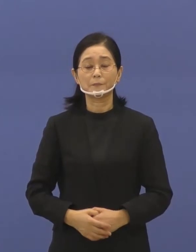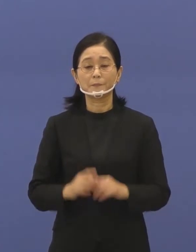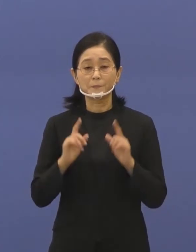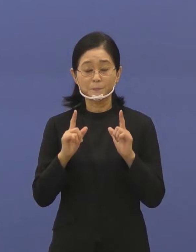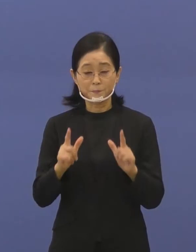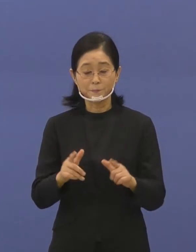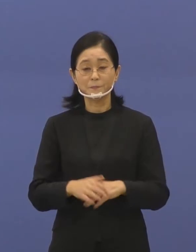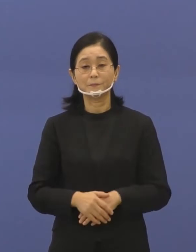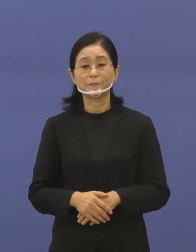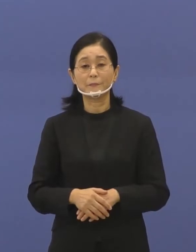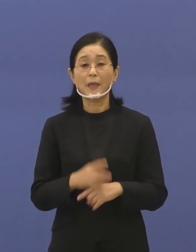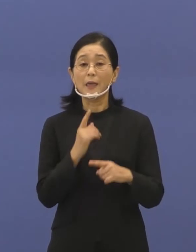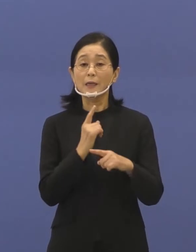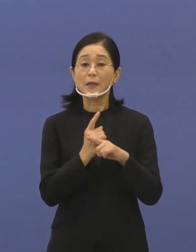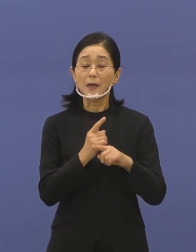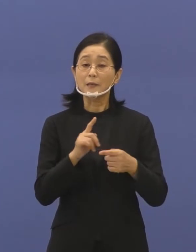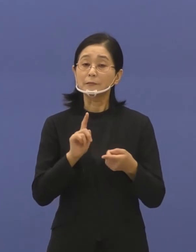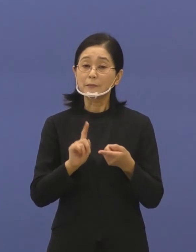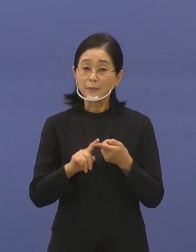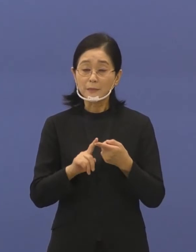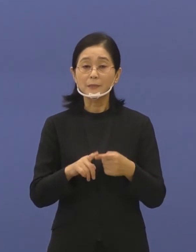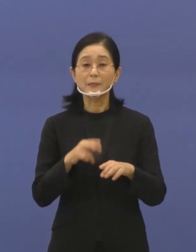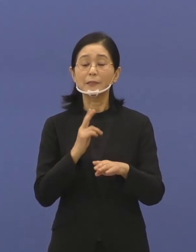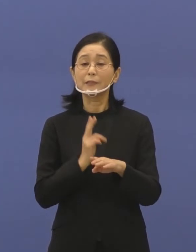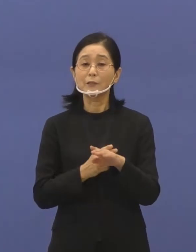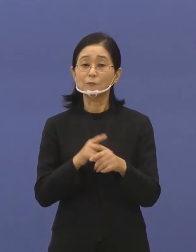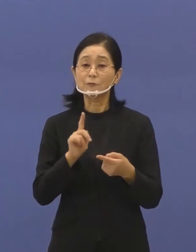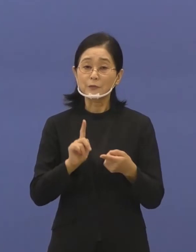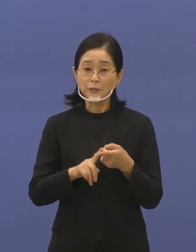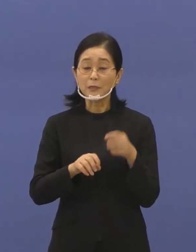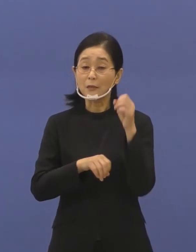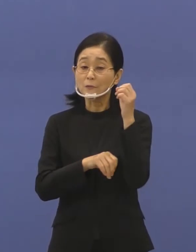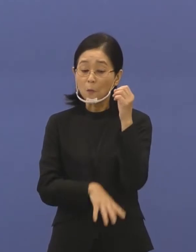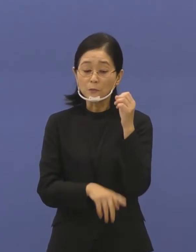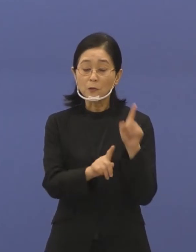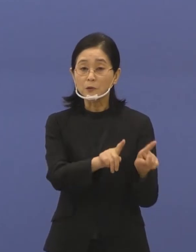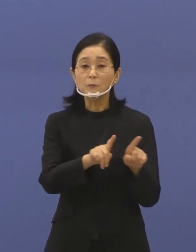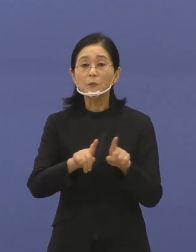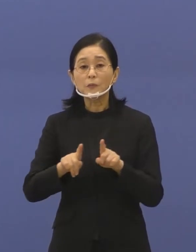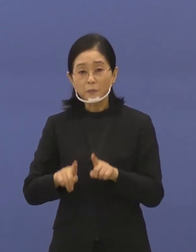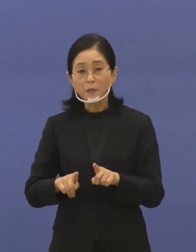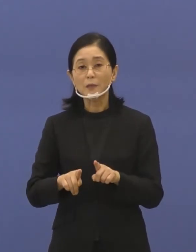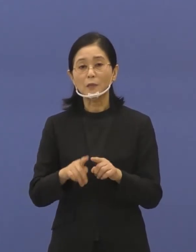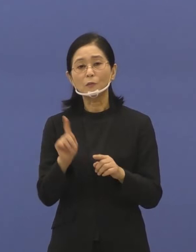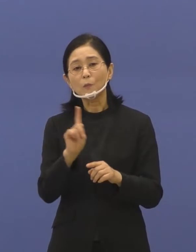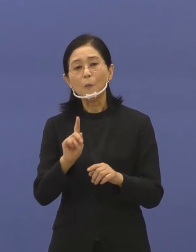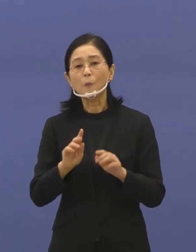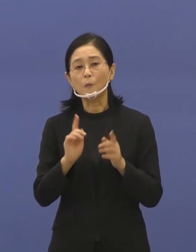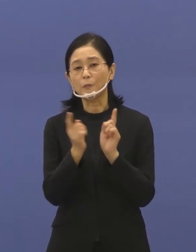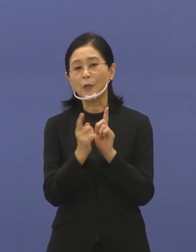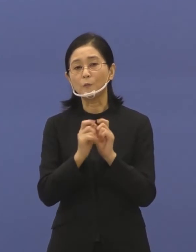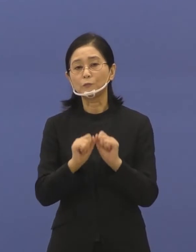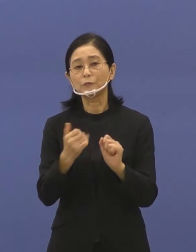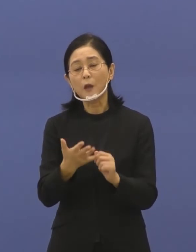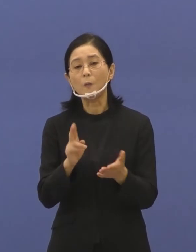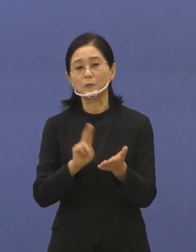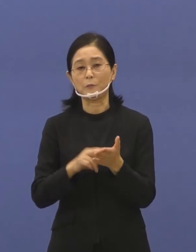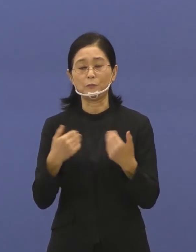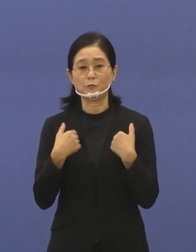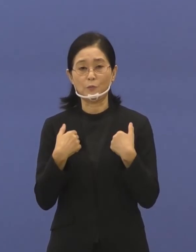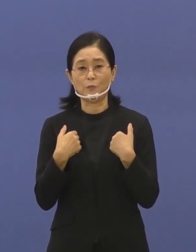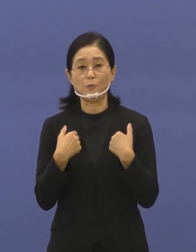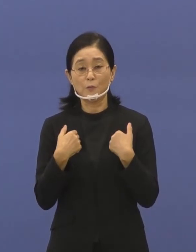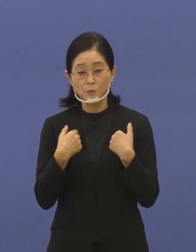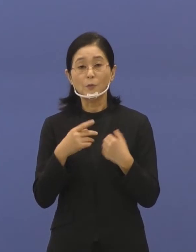科学的技術的な根拠に基づかないと決められないことでありますので、そこで耐震調